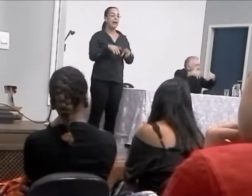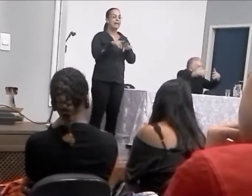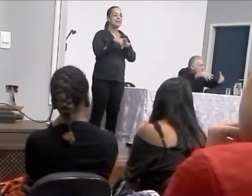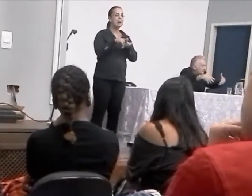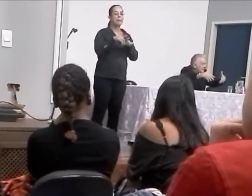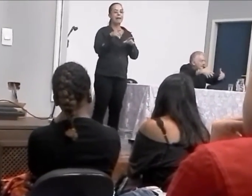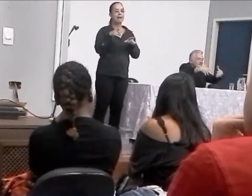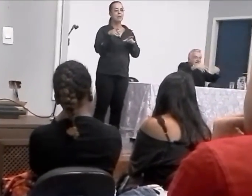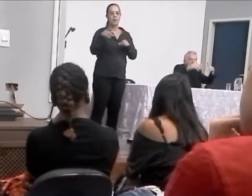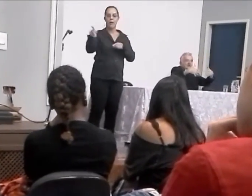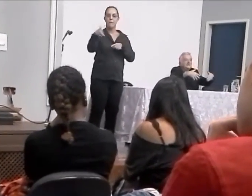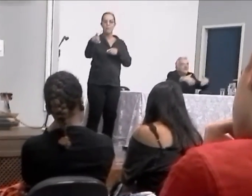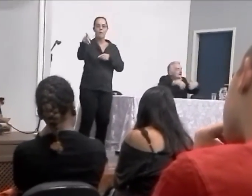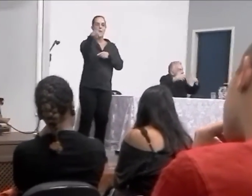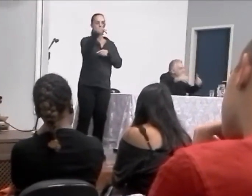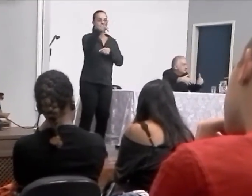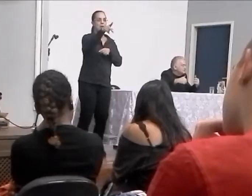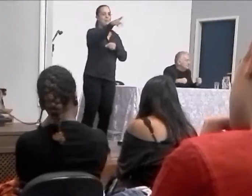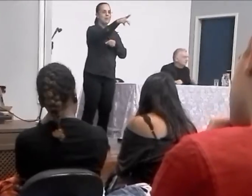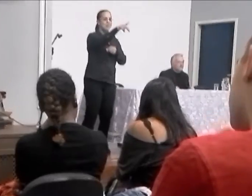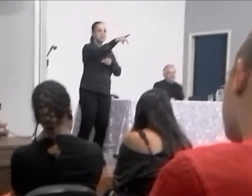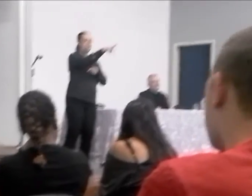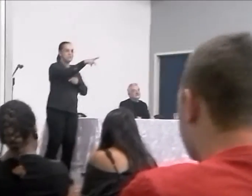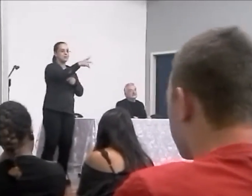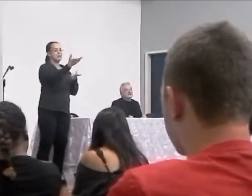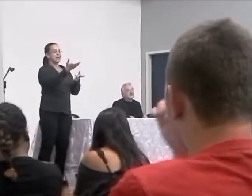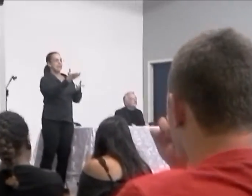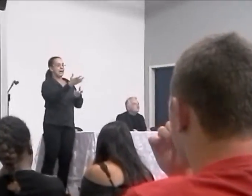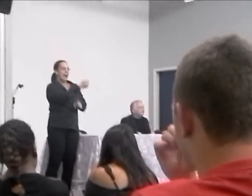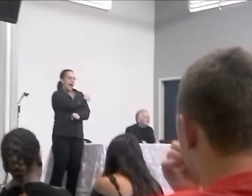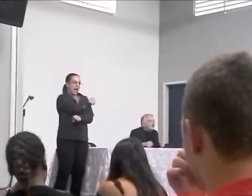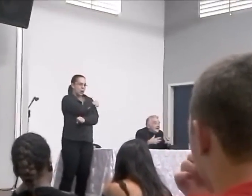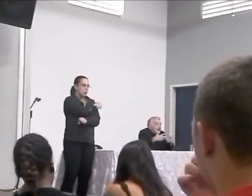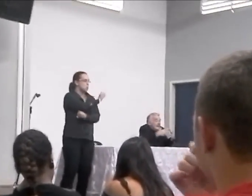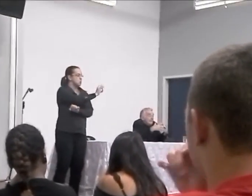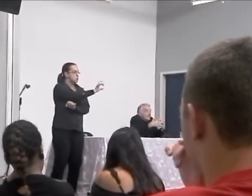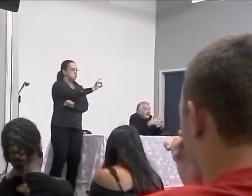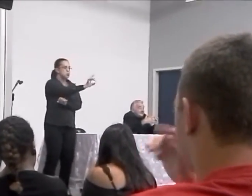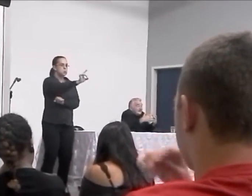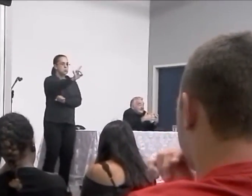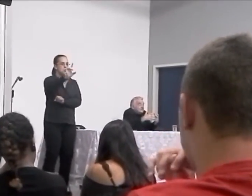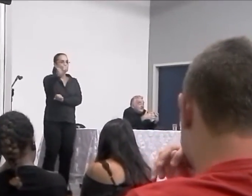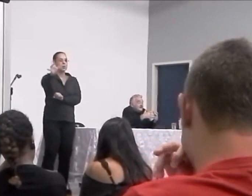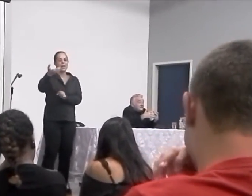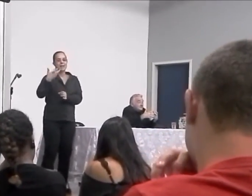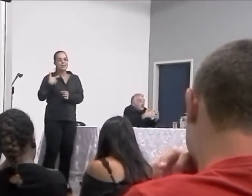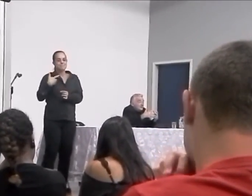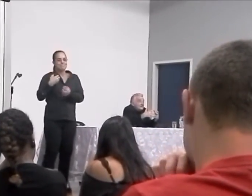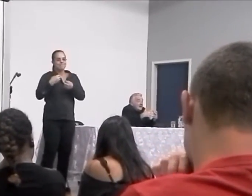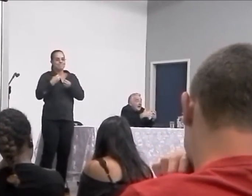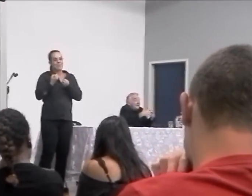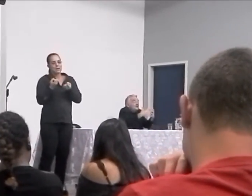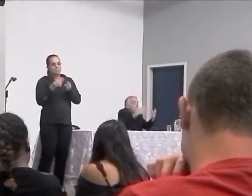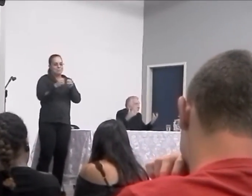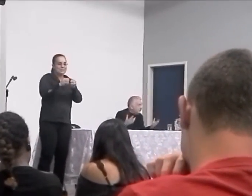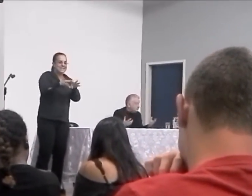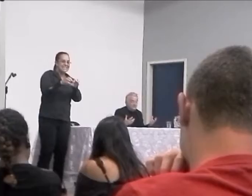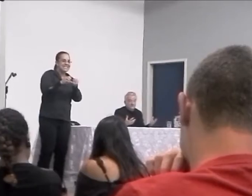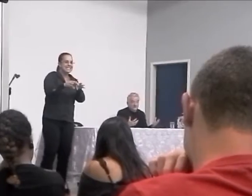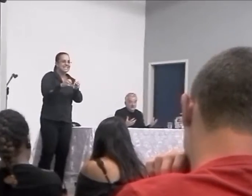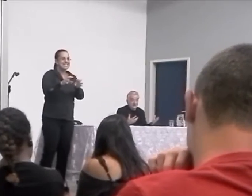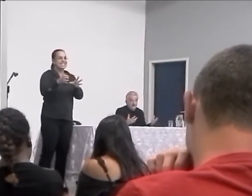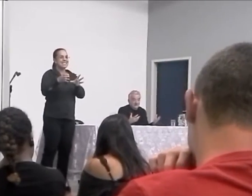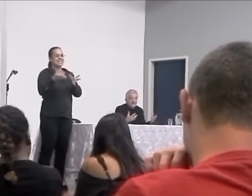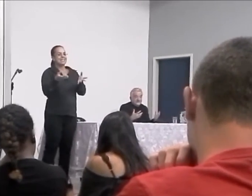vai passando aquele sentimento aos seus alunos. Eu acho importante, porque as ciências humanas são uma coisa de abertura ao